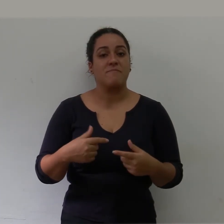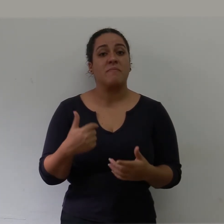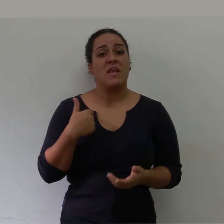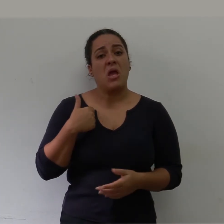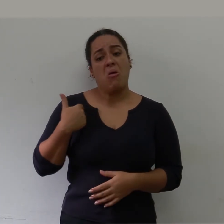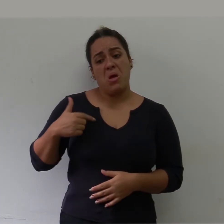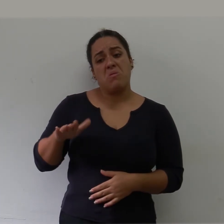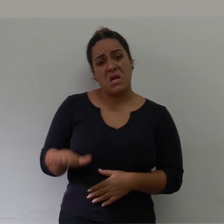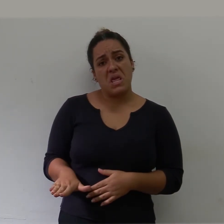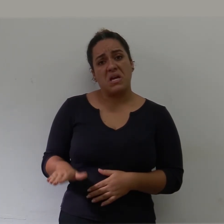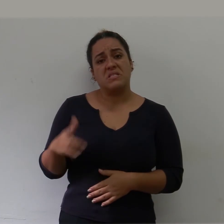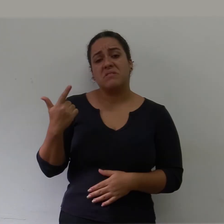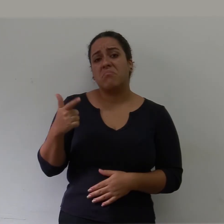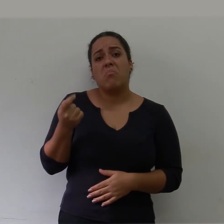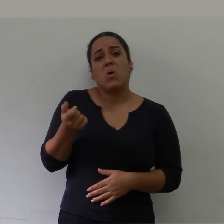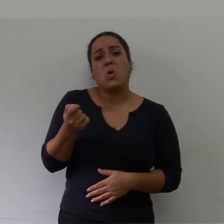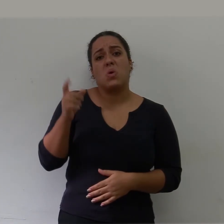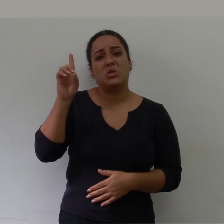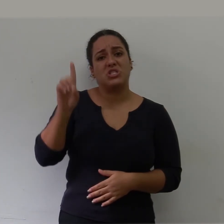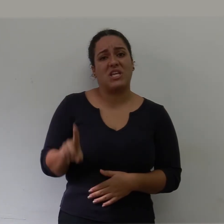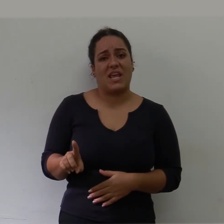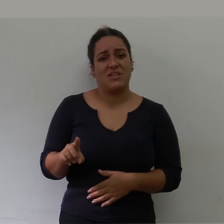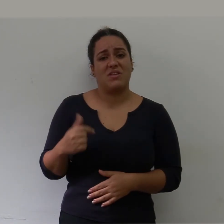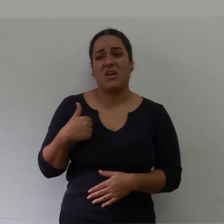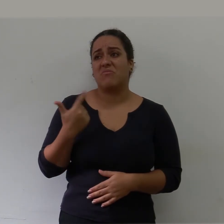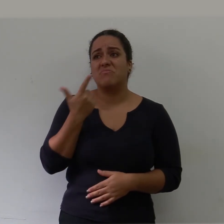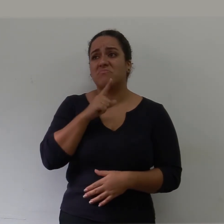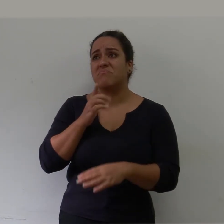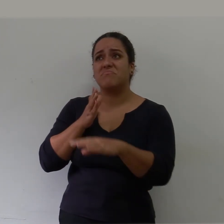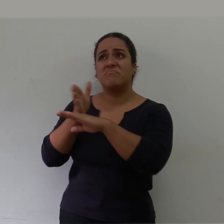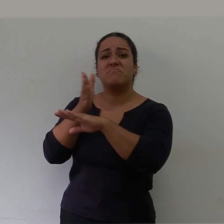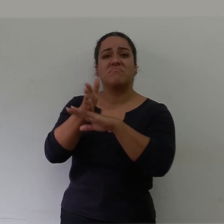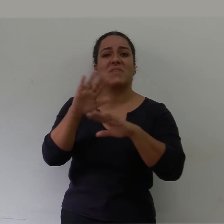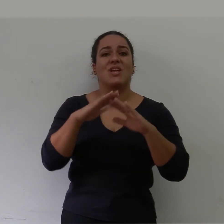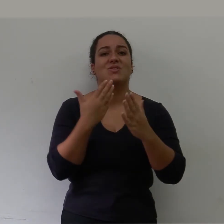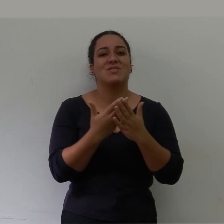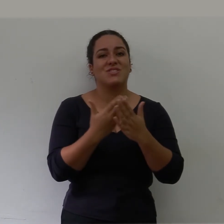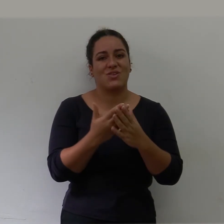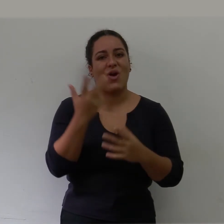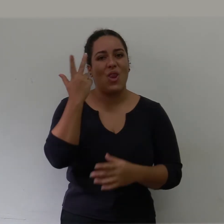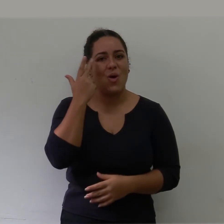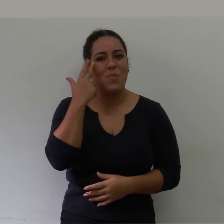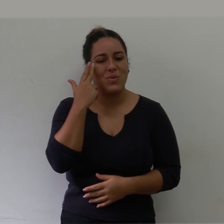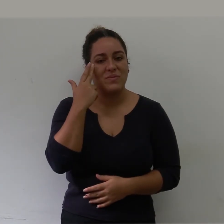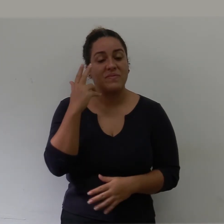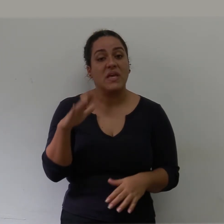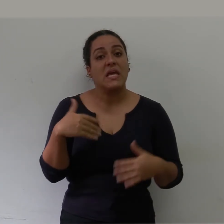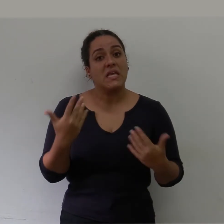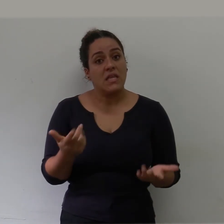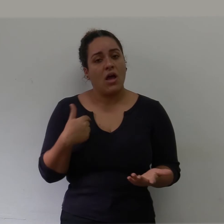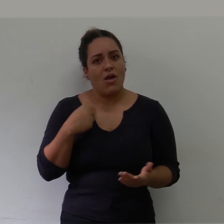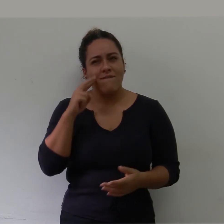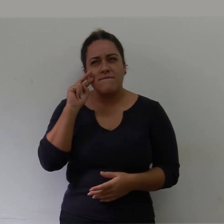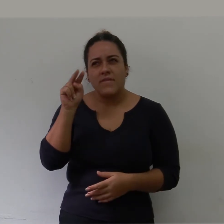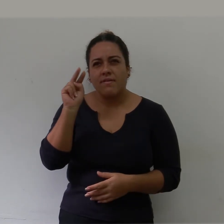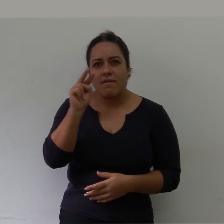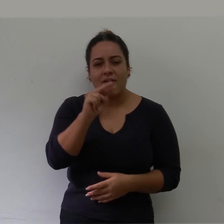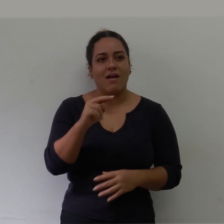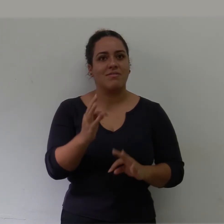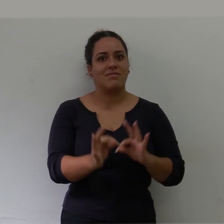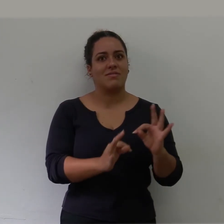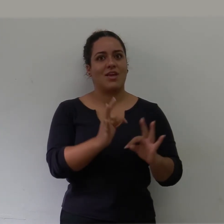pequena, a gente não tinha direito de estudar numa escola comum. Então, quando a gente vê